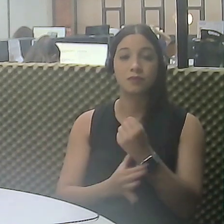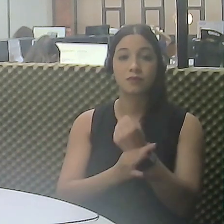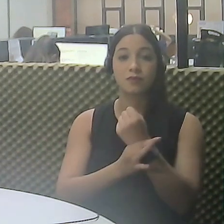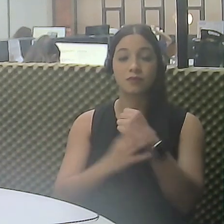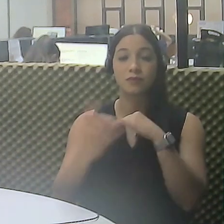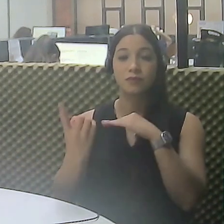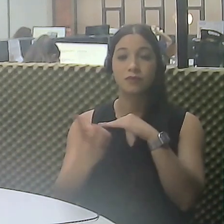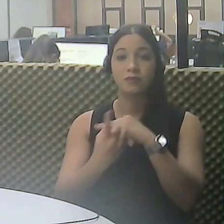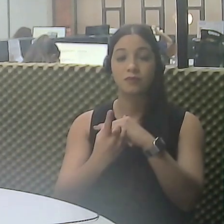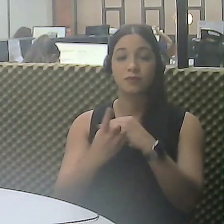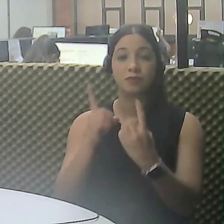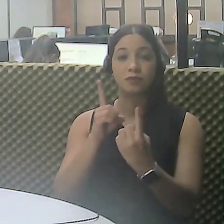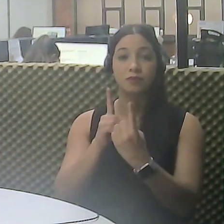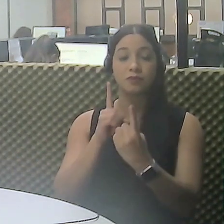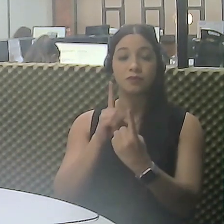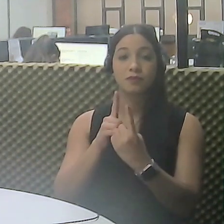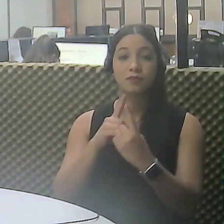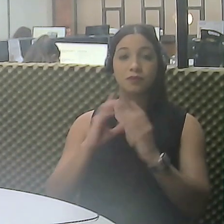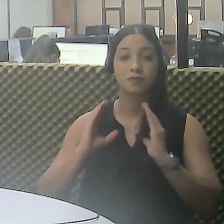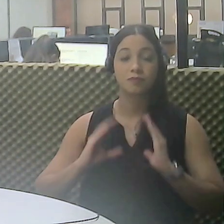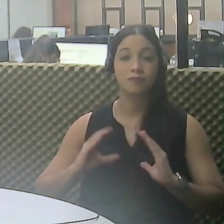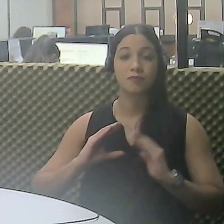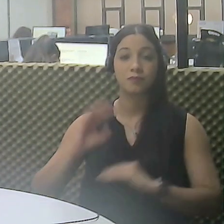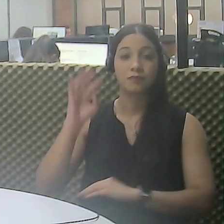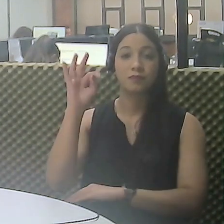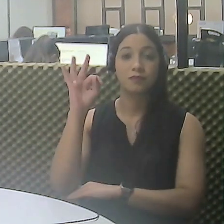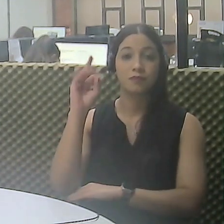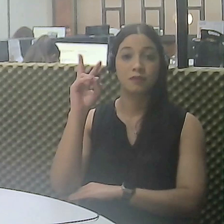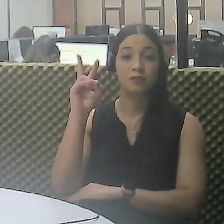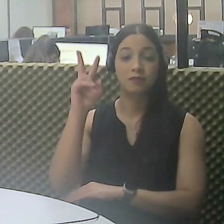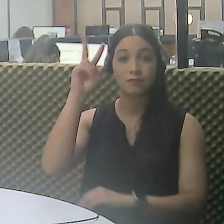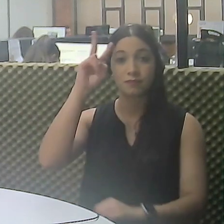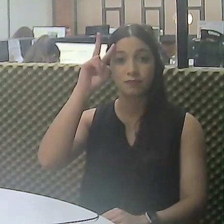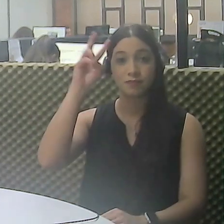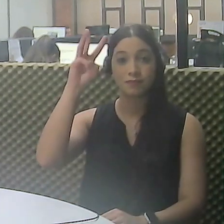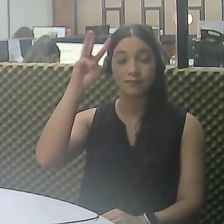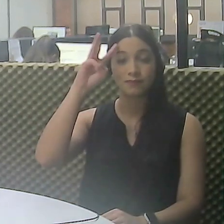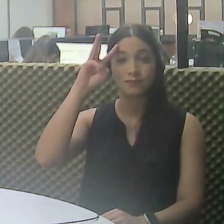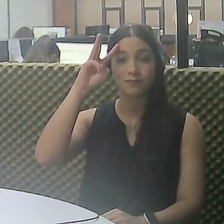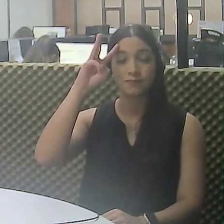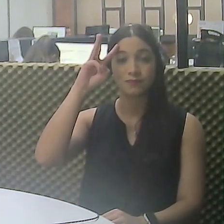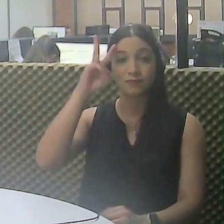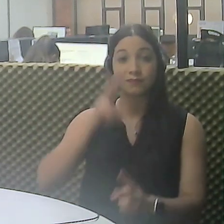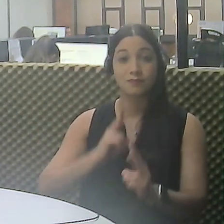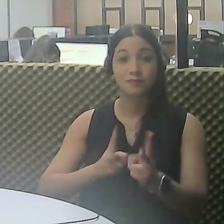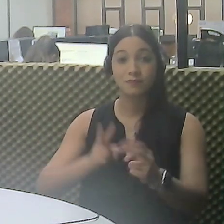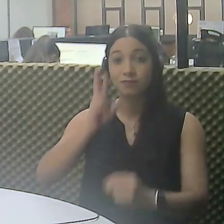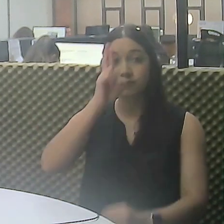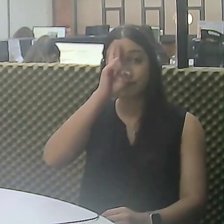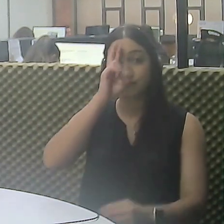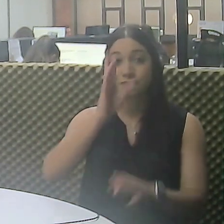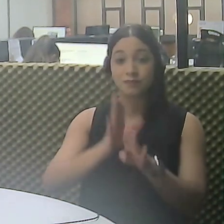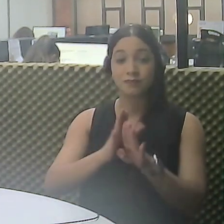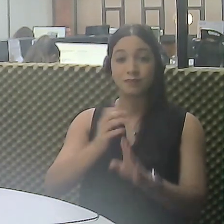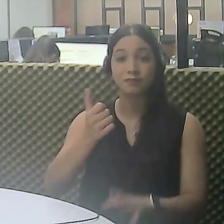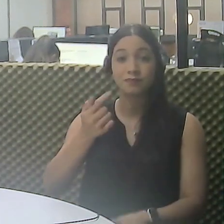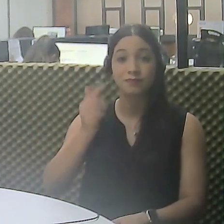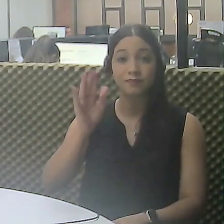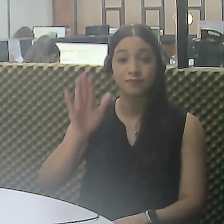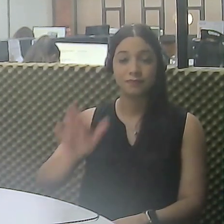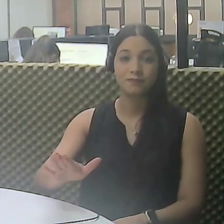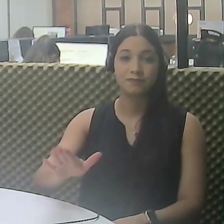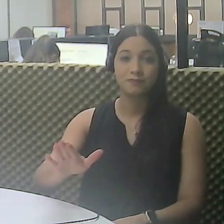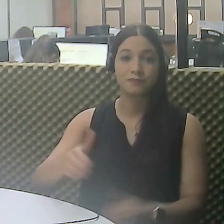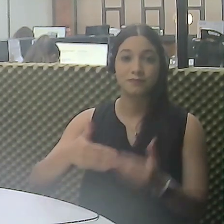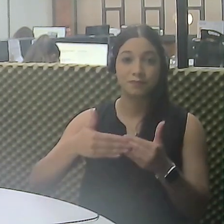Consumidor vai atender os consumidores na Praça Tubal Vilela nesta segunda e terça-feira, sempre do meio-dia até às 5 da tarde.